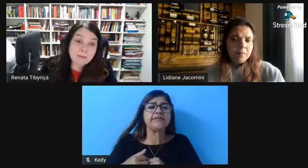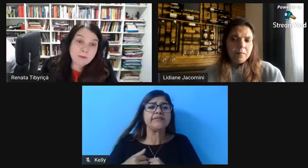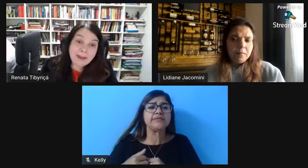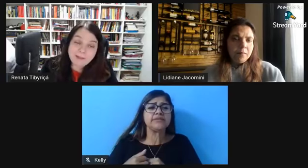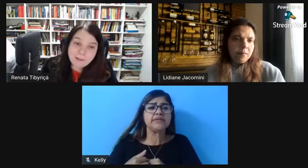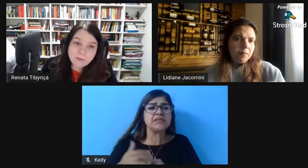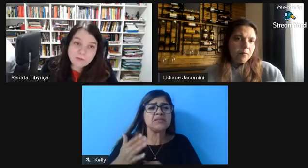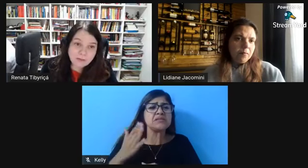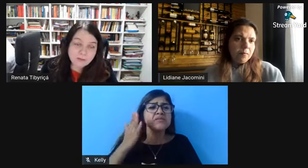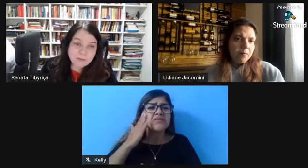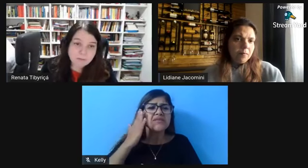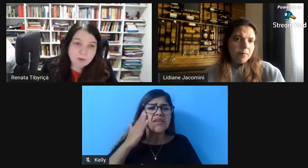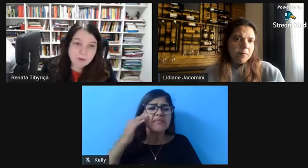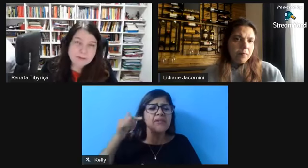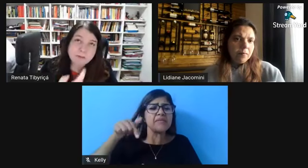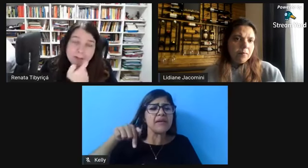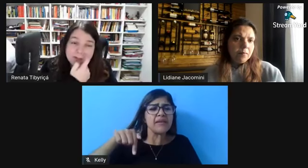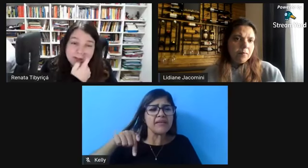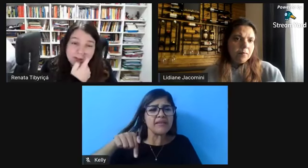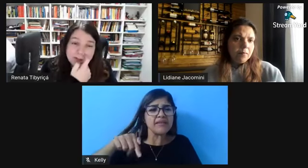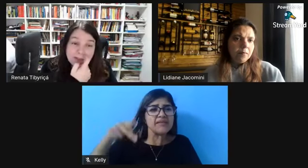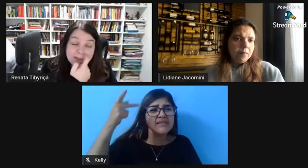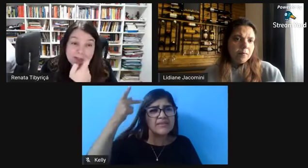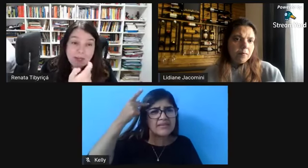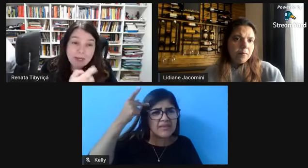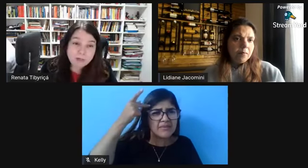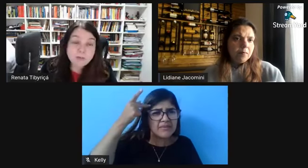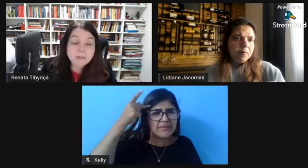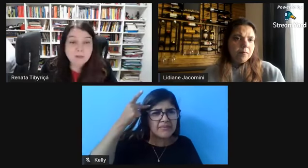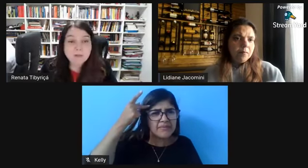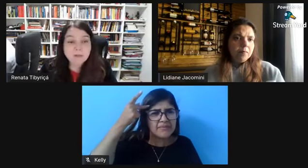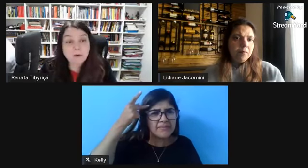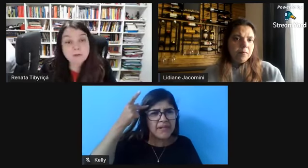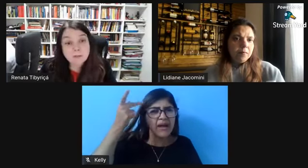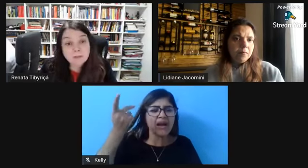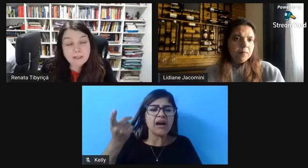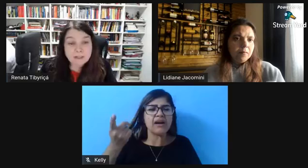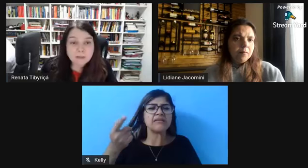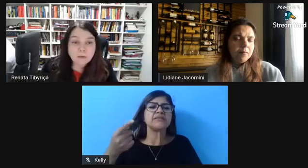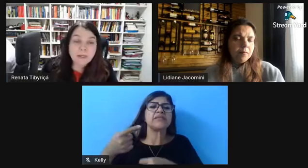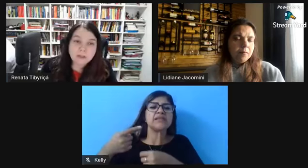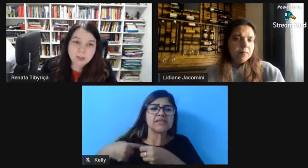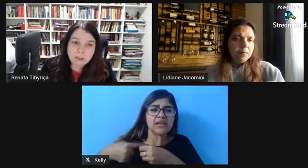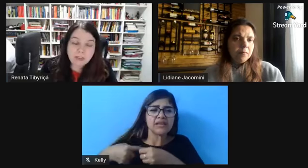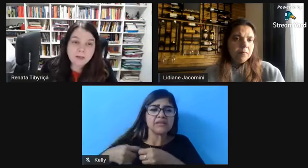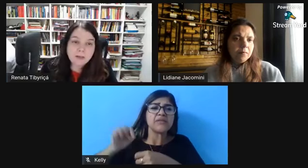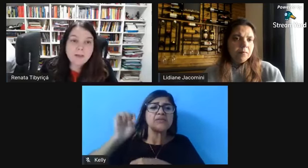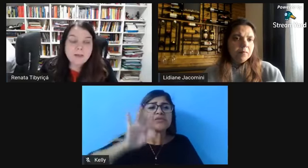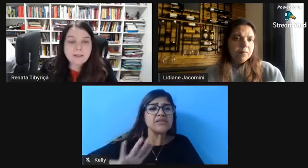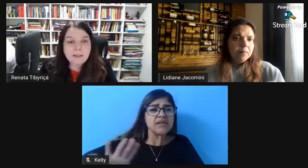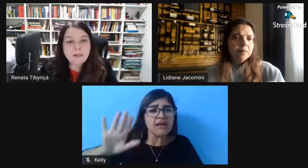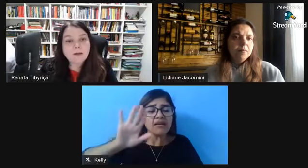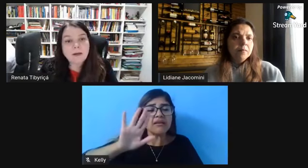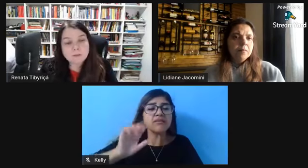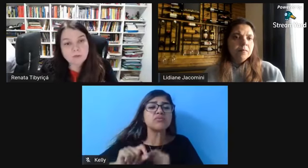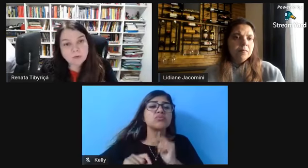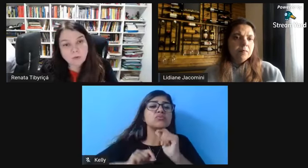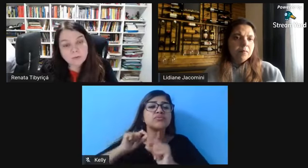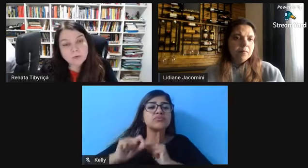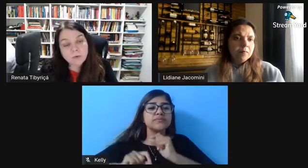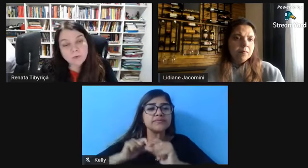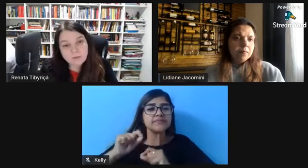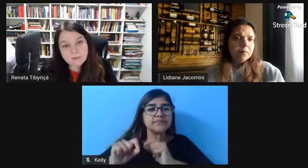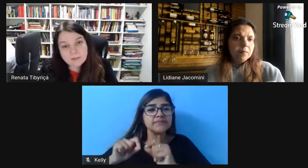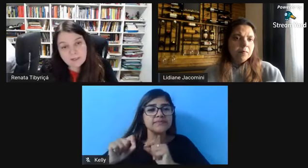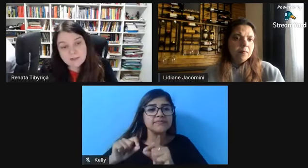eu saiba, aqui no estado de São Paulo, quer dizer, não sei se, acho que na cidade e no estado de São Paulo, estão tentando garantir que as